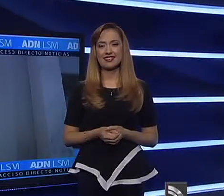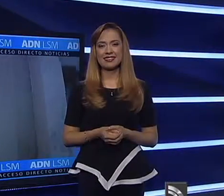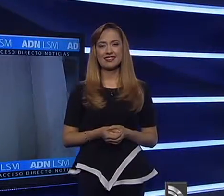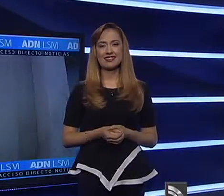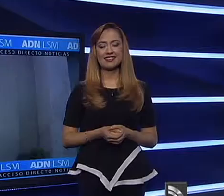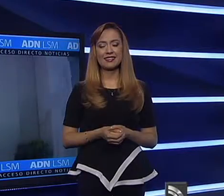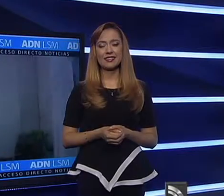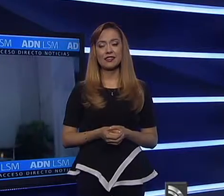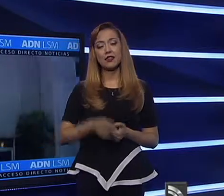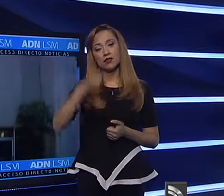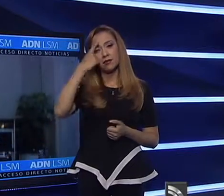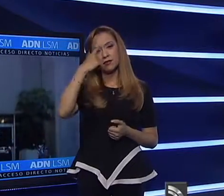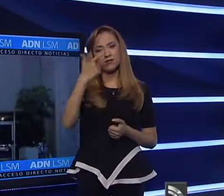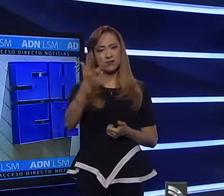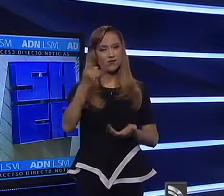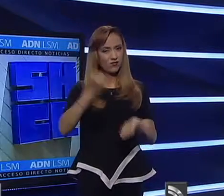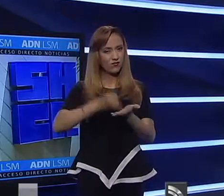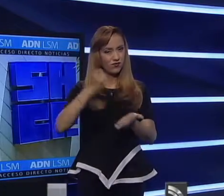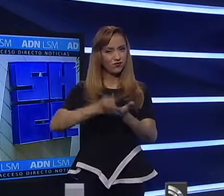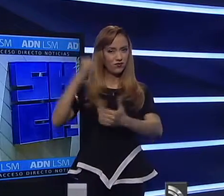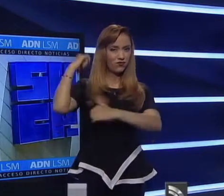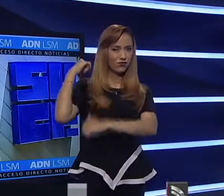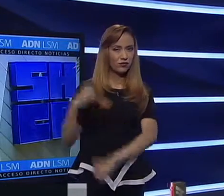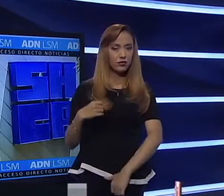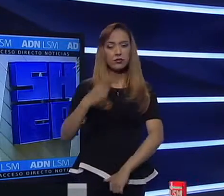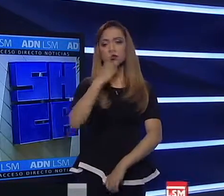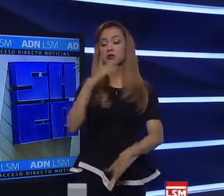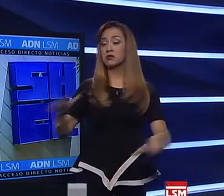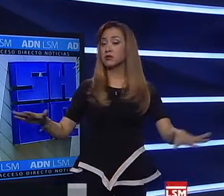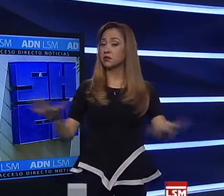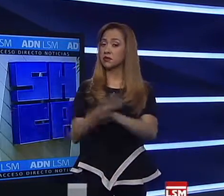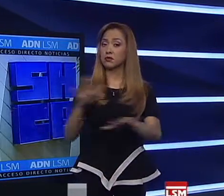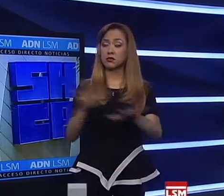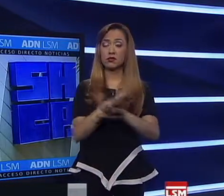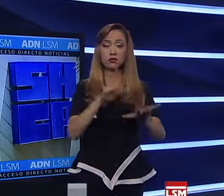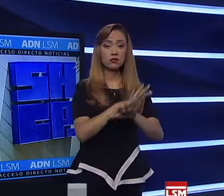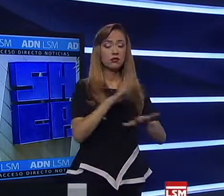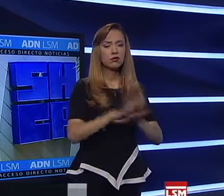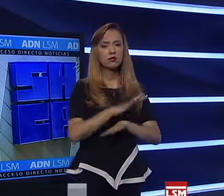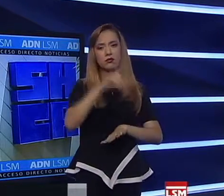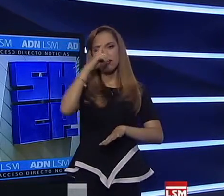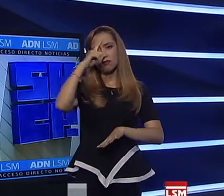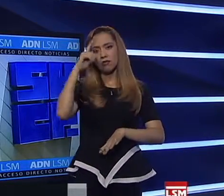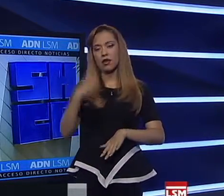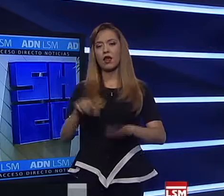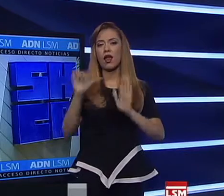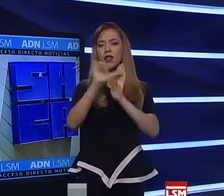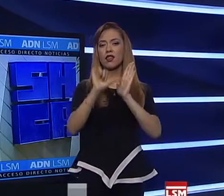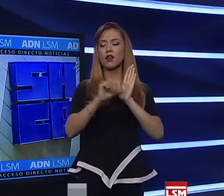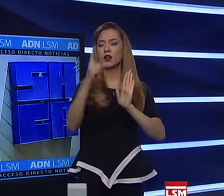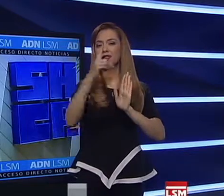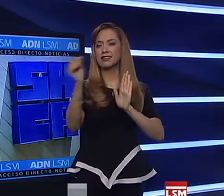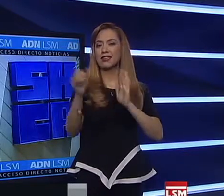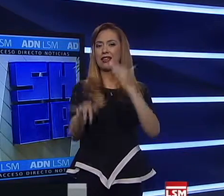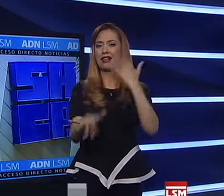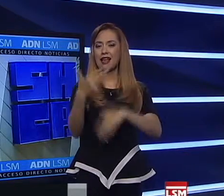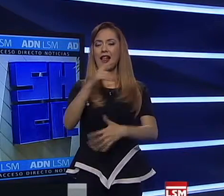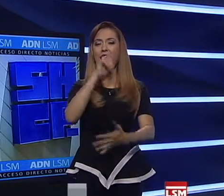La Secretaría de Hacienda modificó las disposiciones de carácter general a las que se refiere el artículo 115 de la Ley de Instituciones de